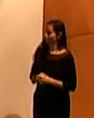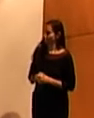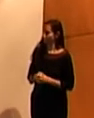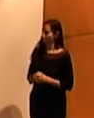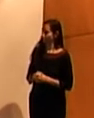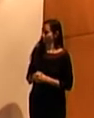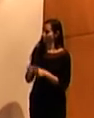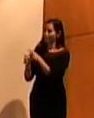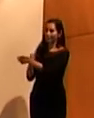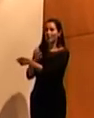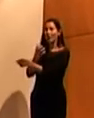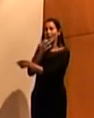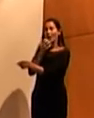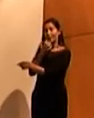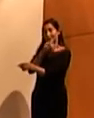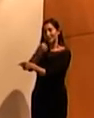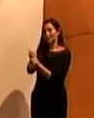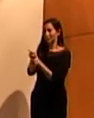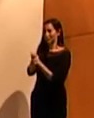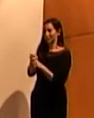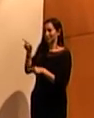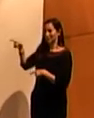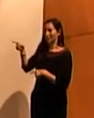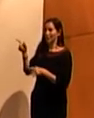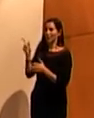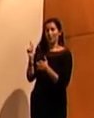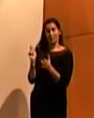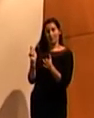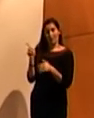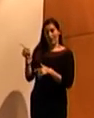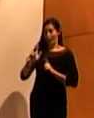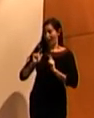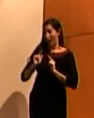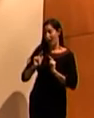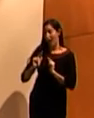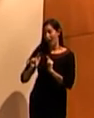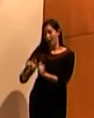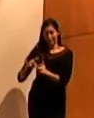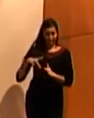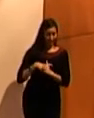Je tenais juste à dire que Dorothée a été présente vraiment bout en bout. Ça a dû être une des plus assidues, donc merci.